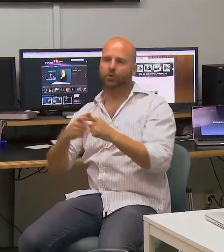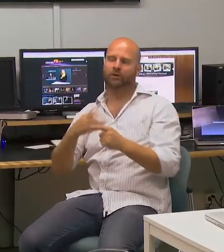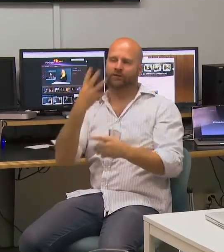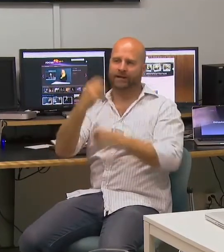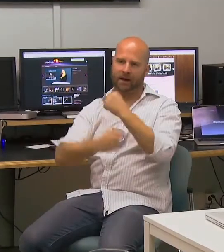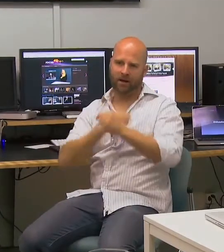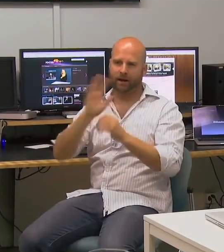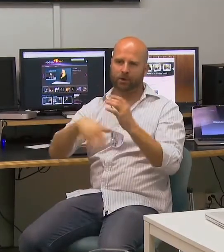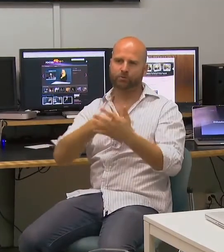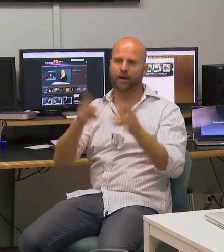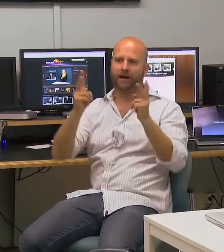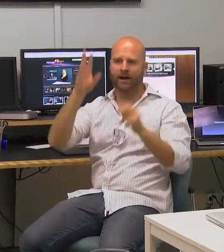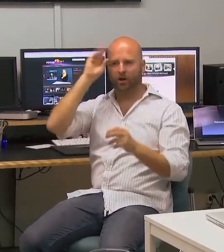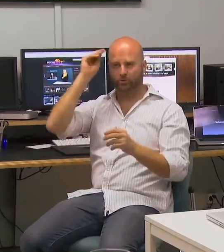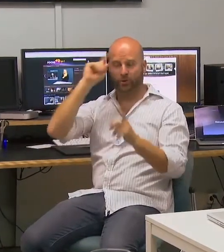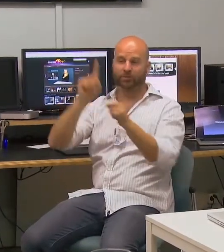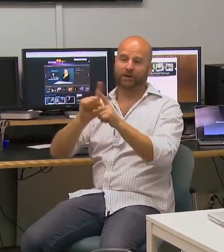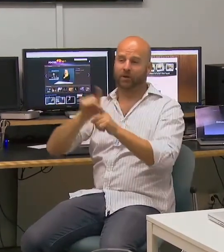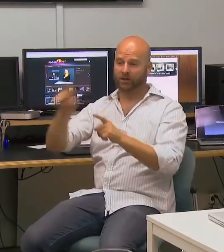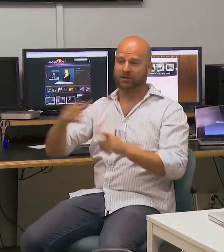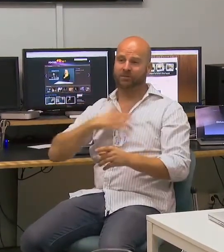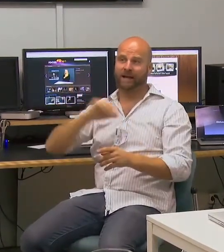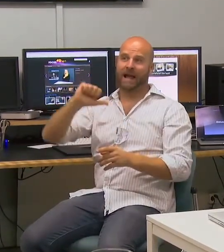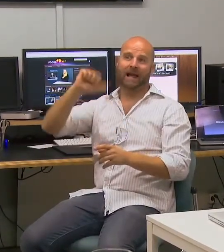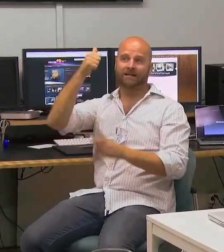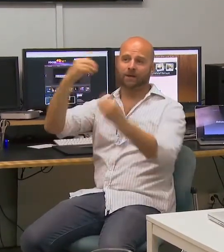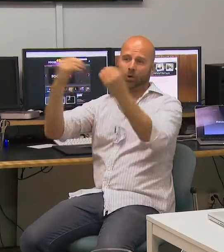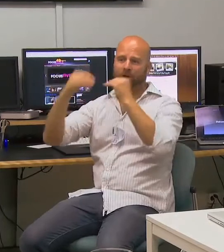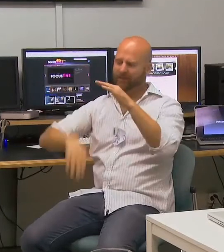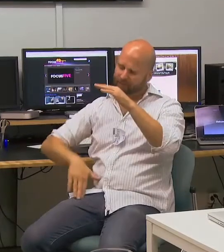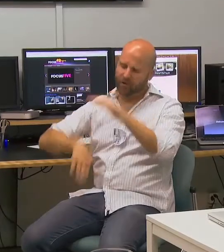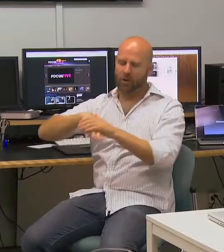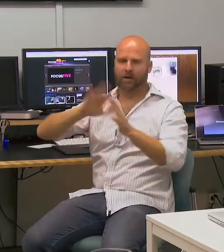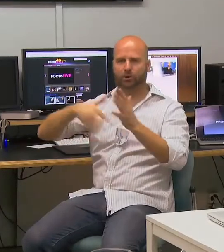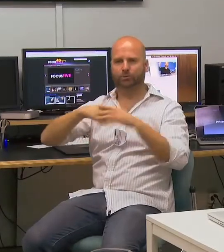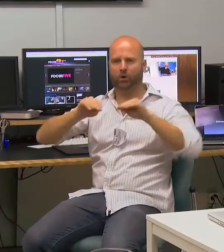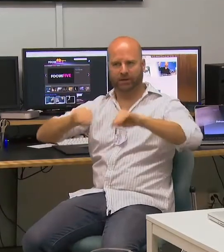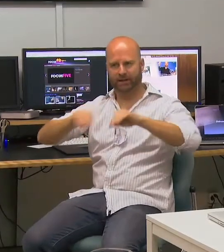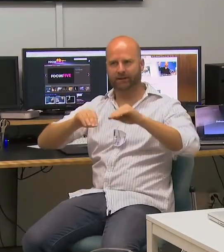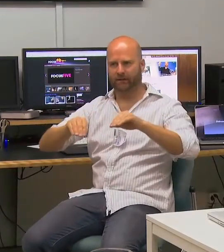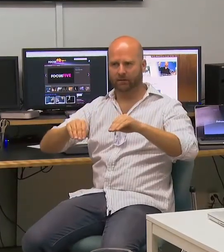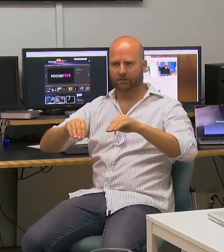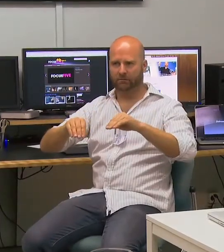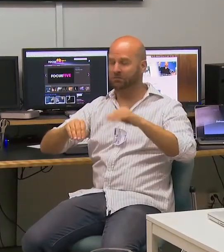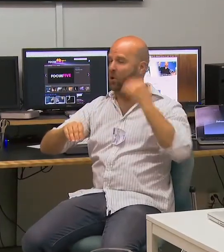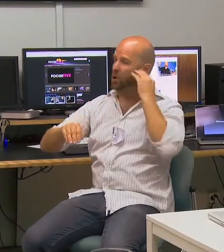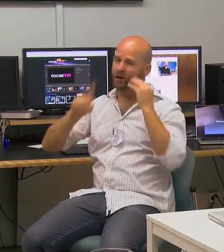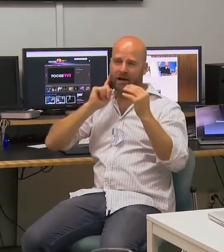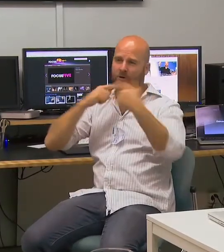habe ich eben noch 4 Jahre die Gebärdensprachlehrerausbildung gemacht. Das heißt, ich kann auch wirklich